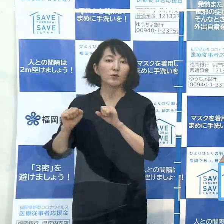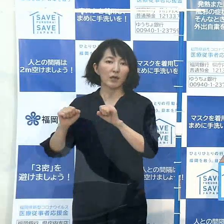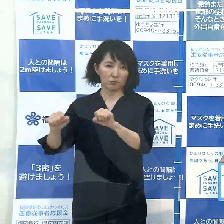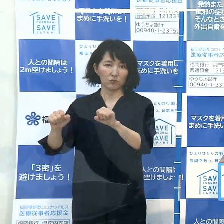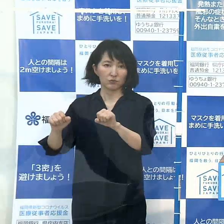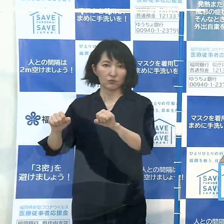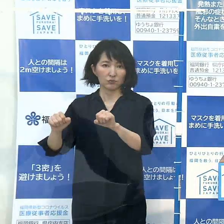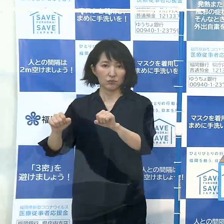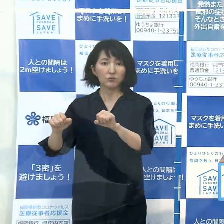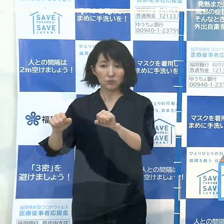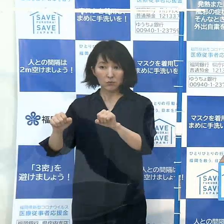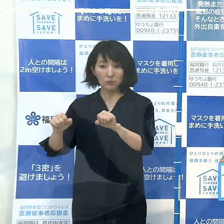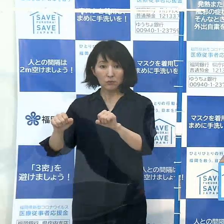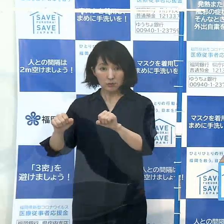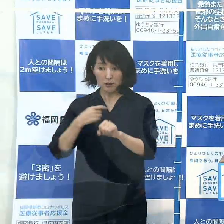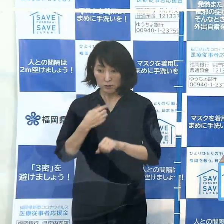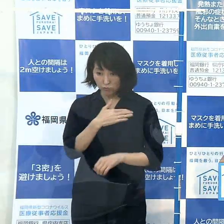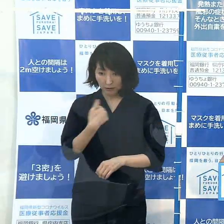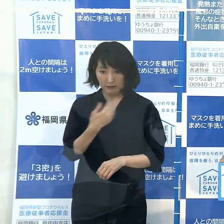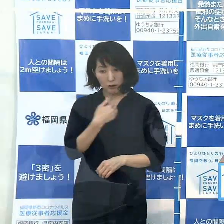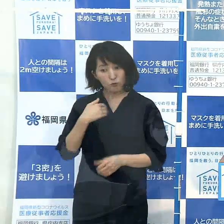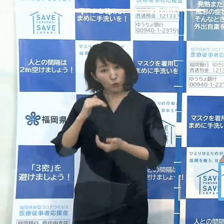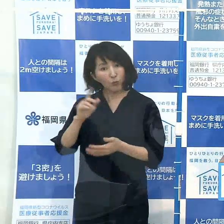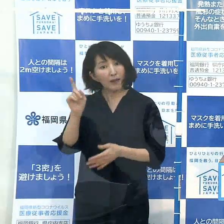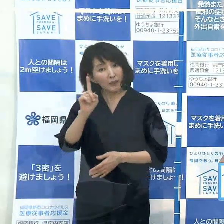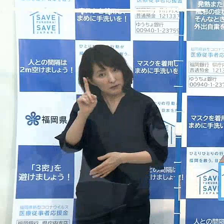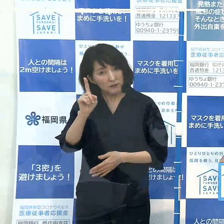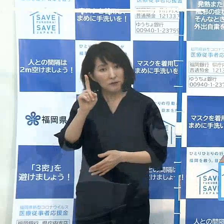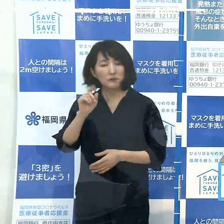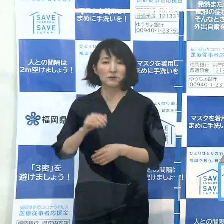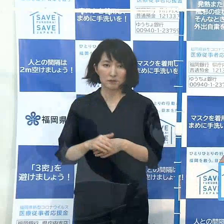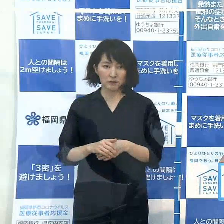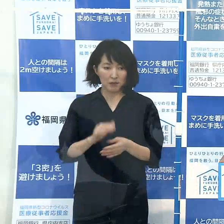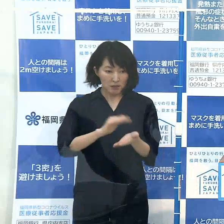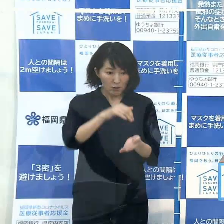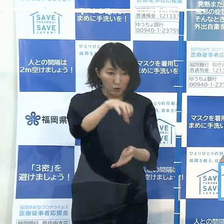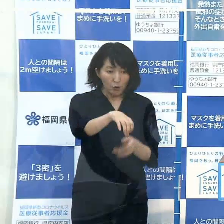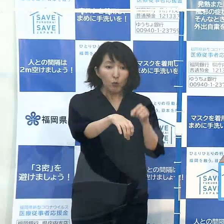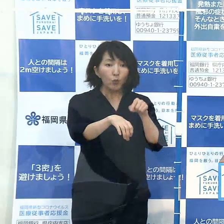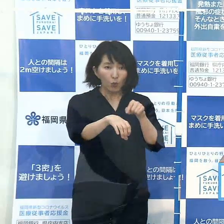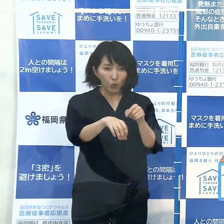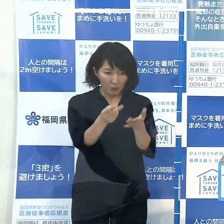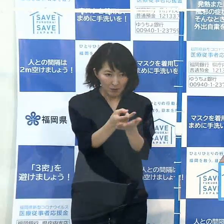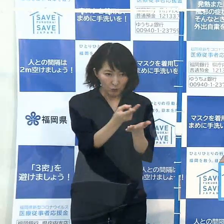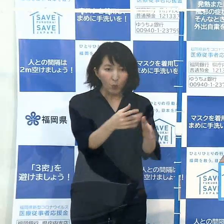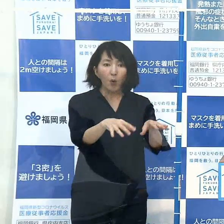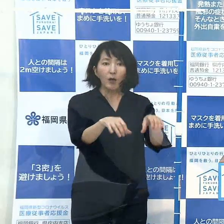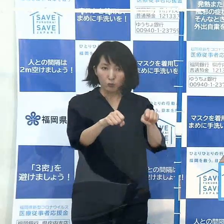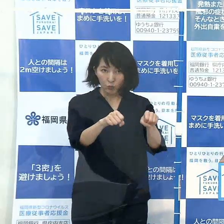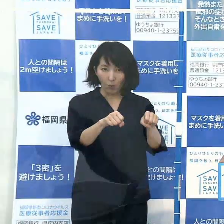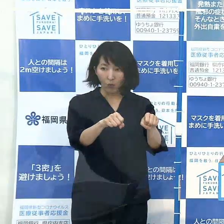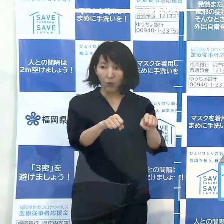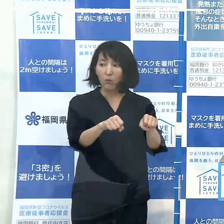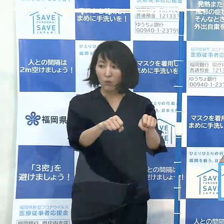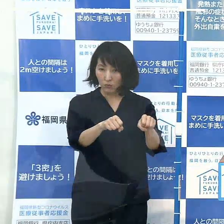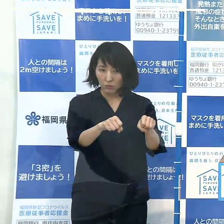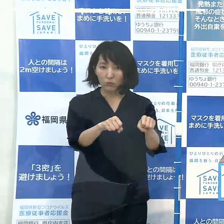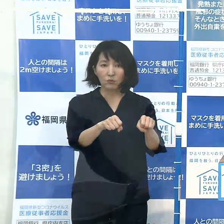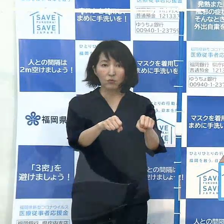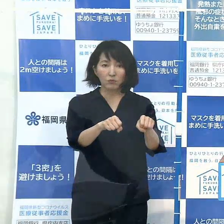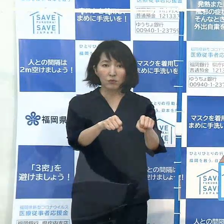そこの部分で何ができるかという話と、から医療提供体制のところの確保で充実を今も図りつつあるわけですけど、